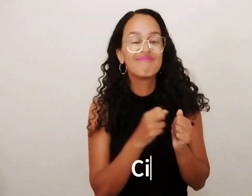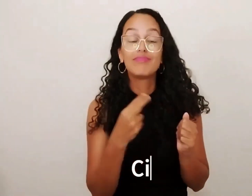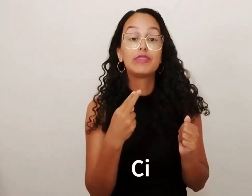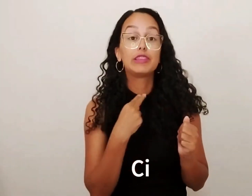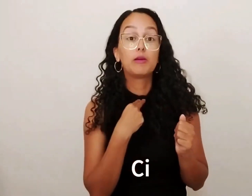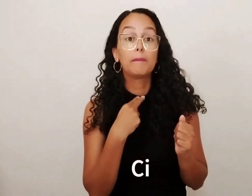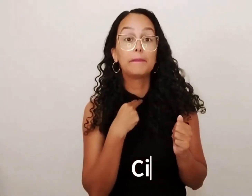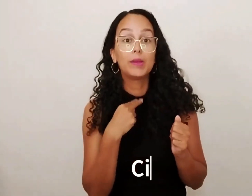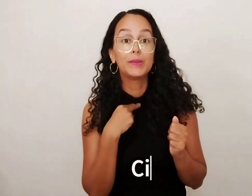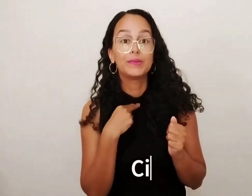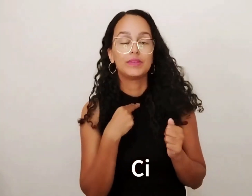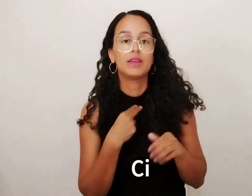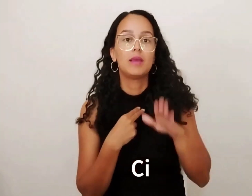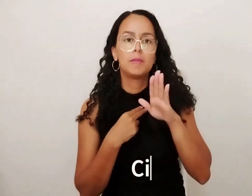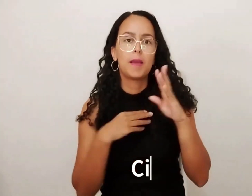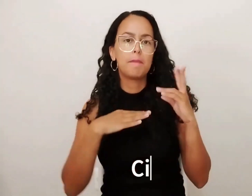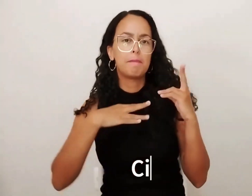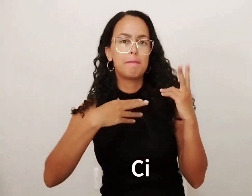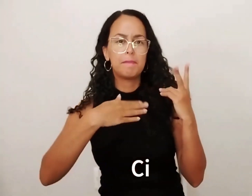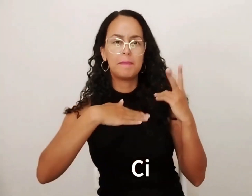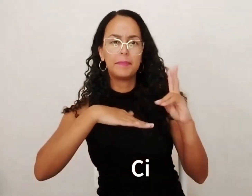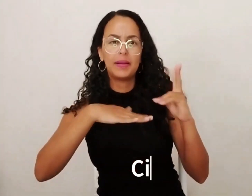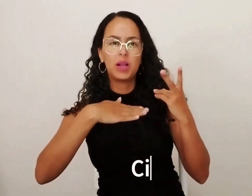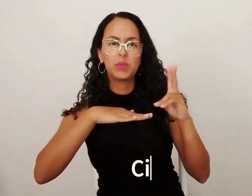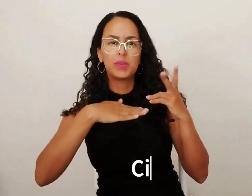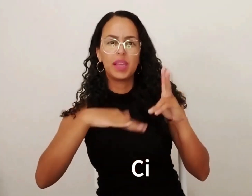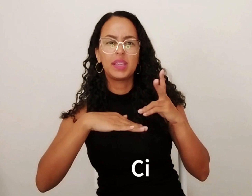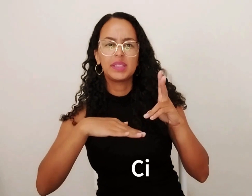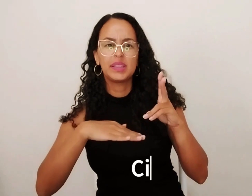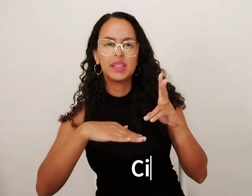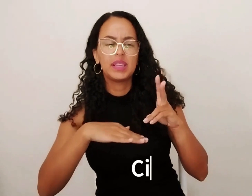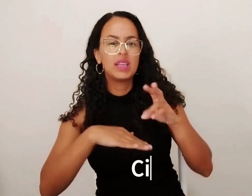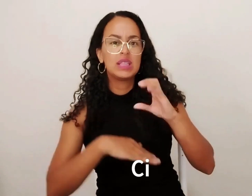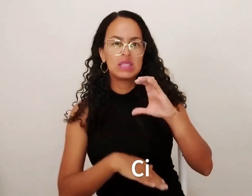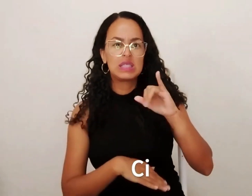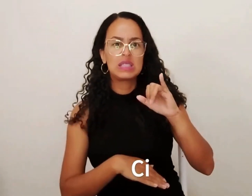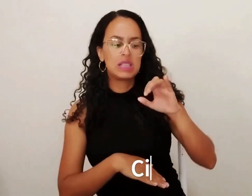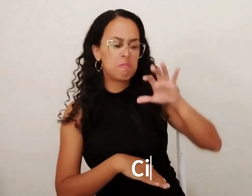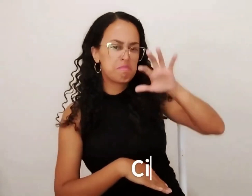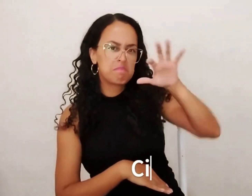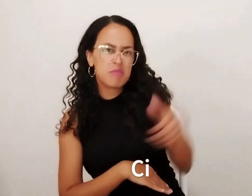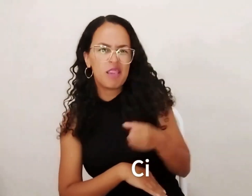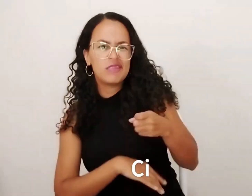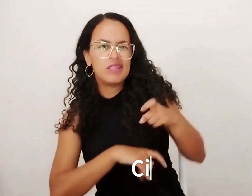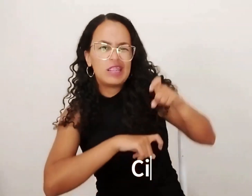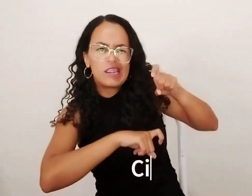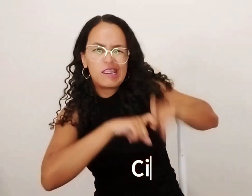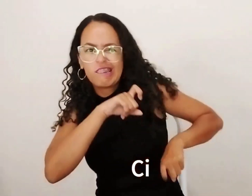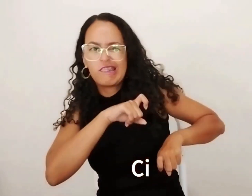sexuais. Ele passa a ser o novo